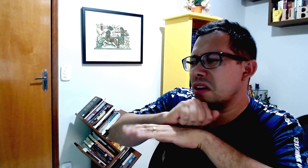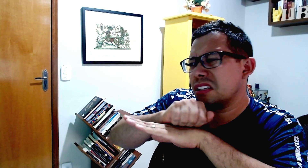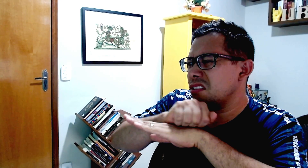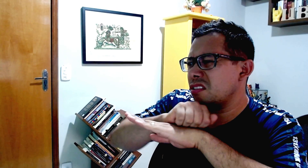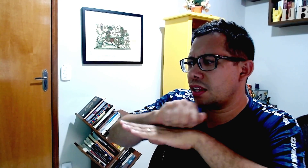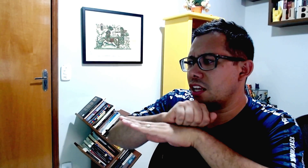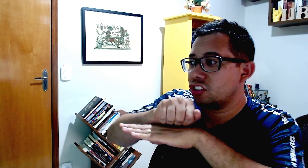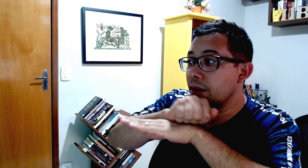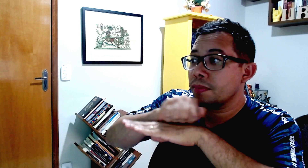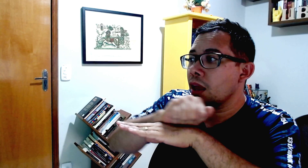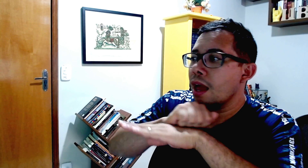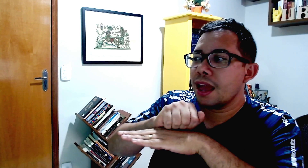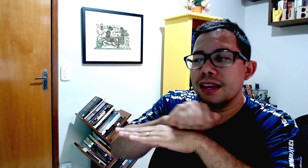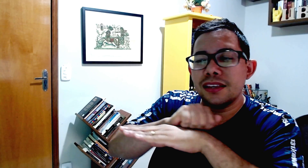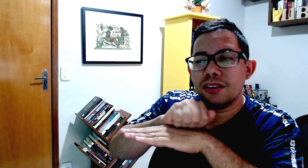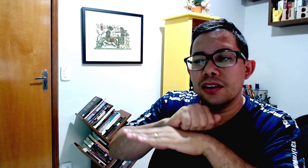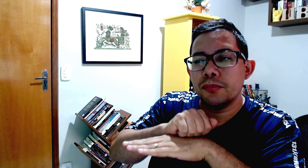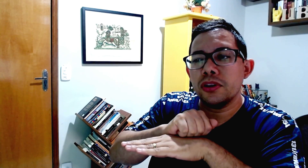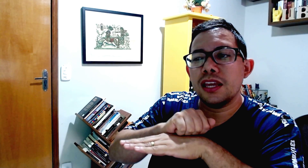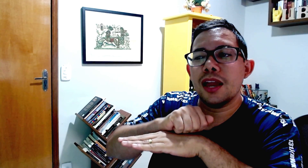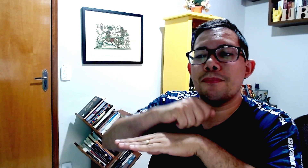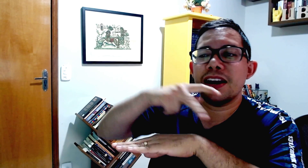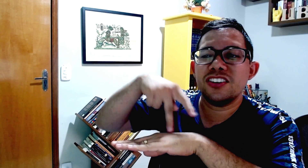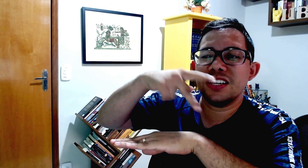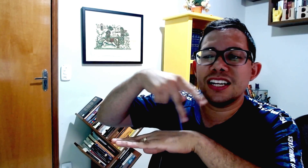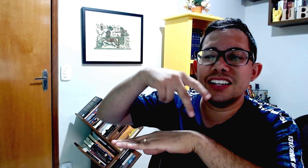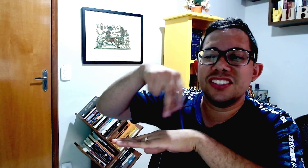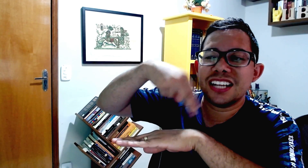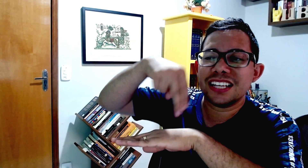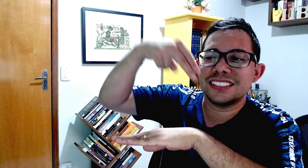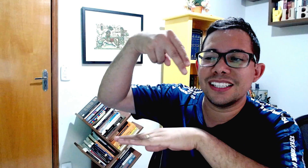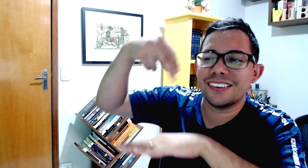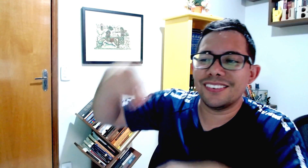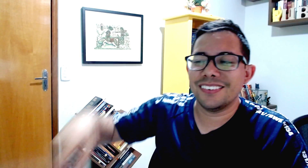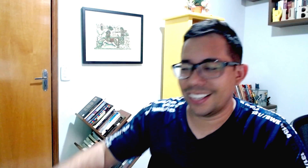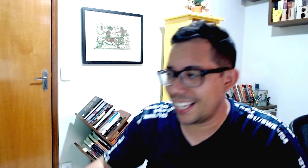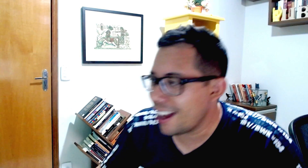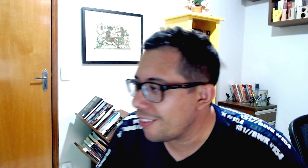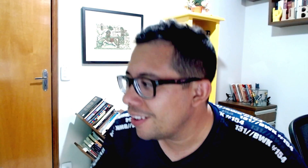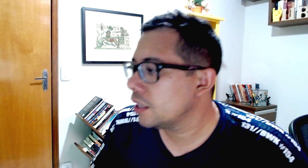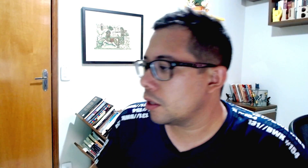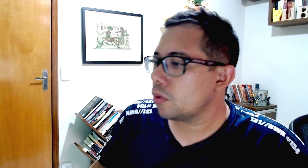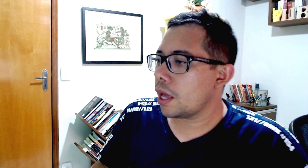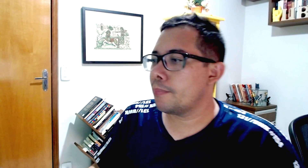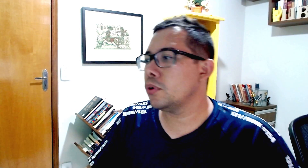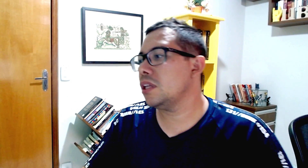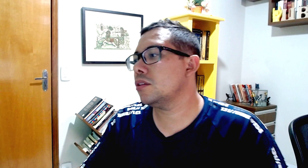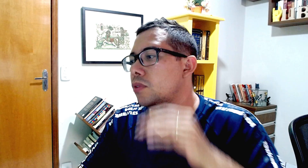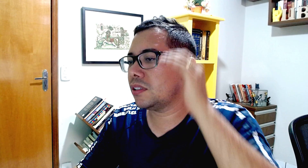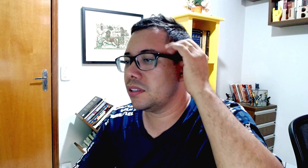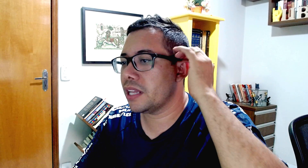aberta, diferente, tá? Aí aqui, ó, porque é pai de grande nação, legal? Então, é por isso esse sinal